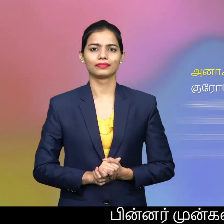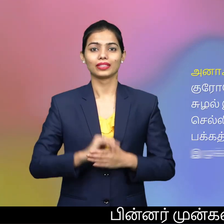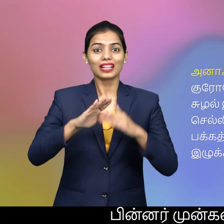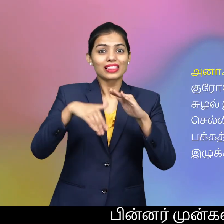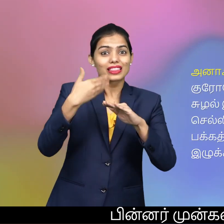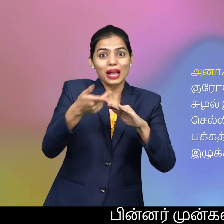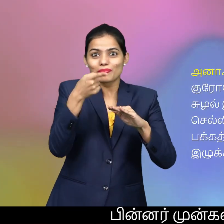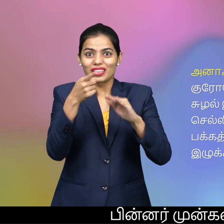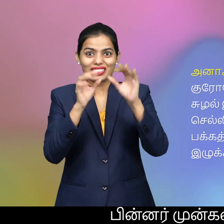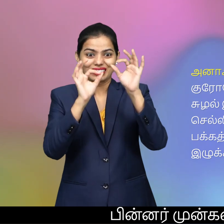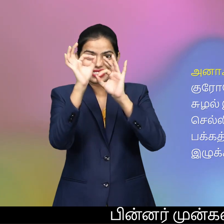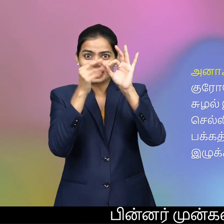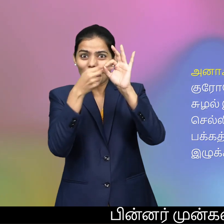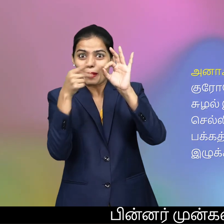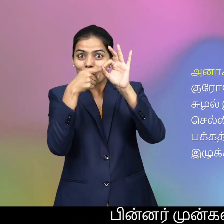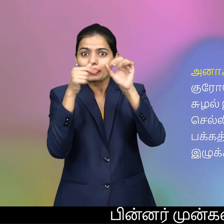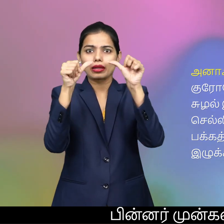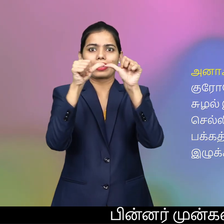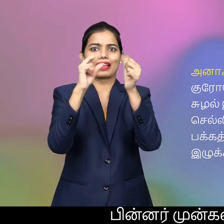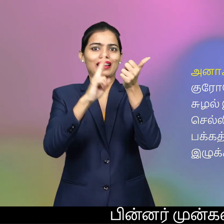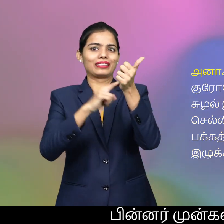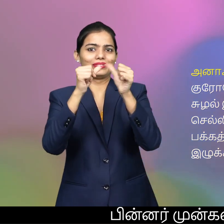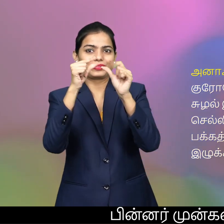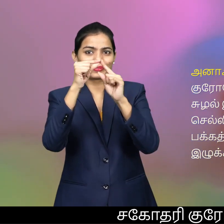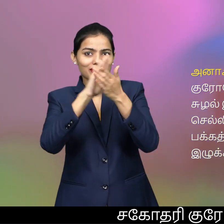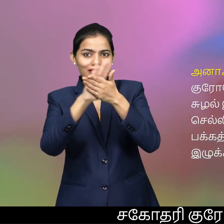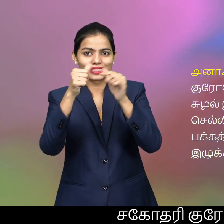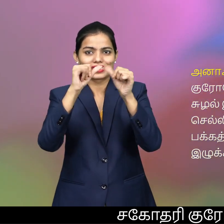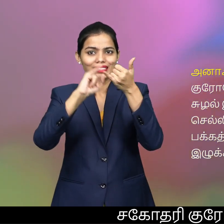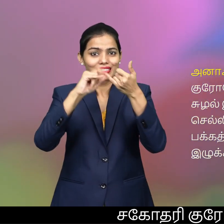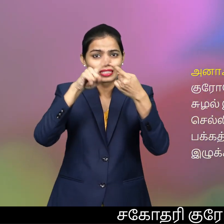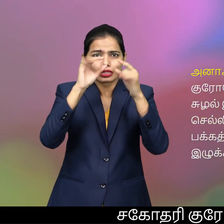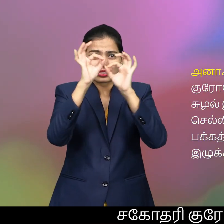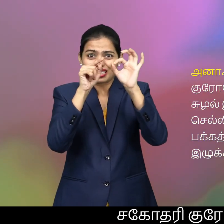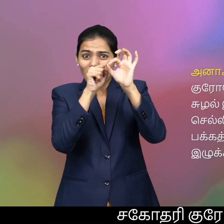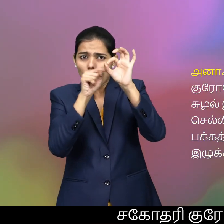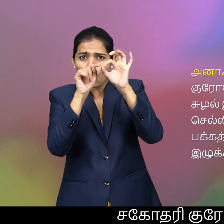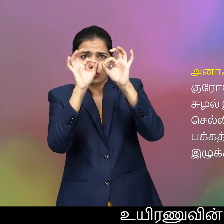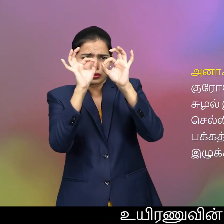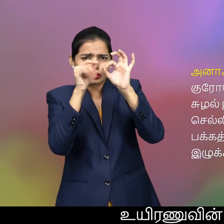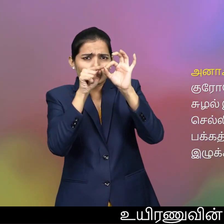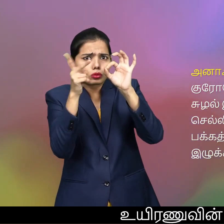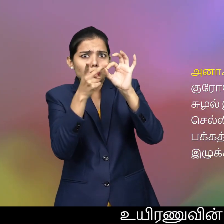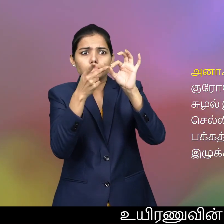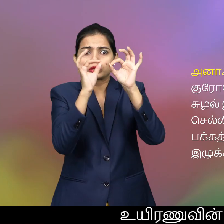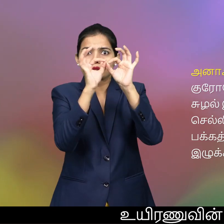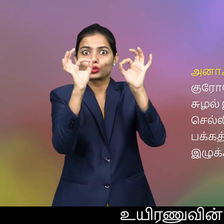பின்னர் முன்கடை நிலை வருகிறது. ஒத்த நிறத்தடிகள் பிரிந்து உயிரணுவின் எதிர்முனைகளை